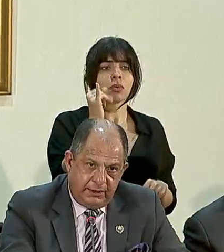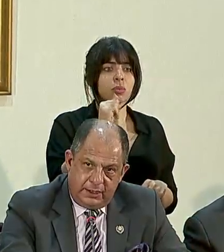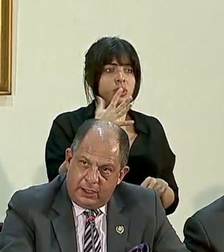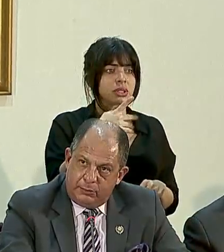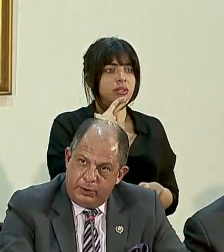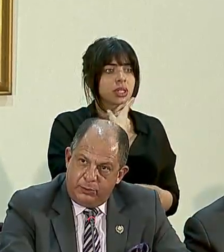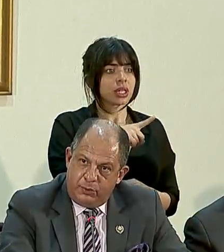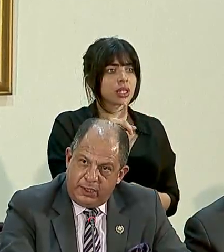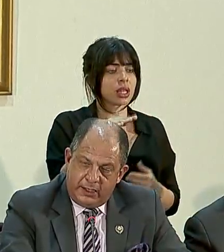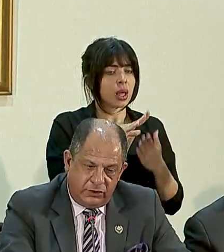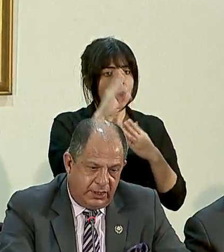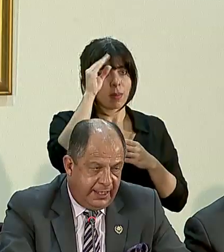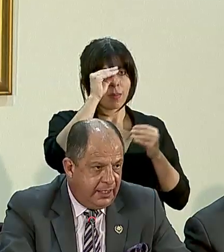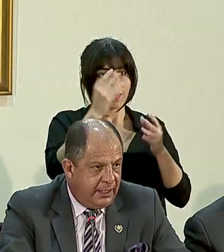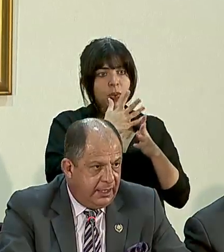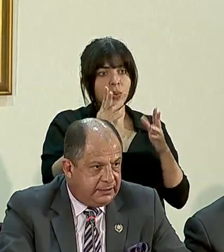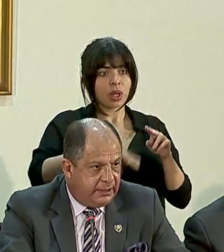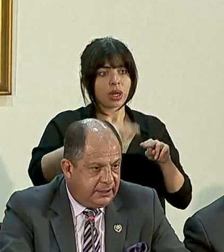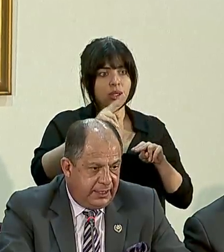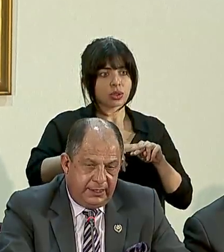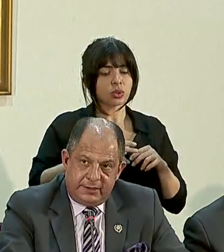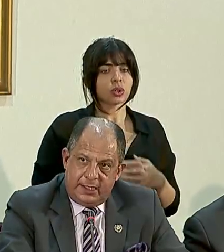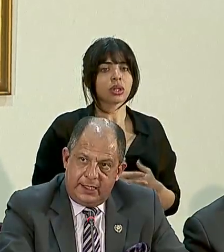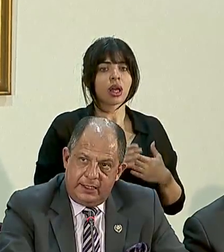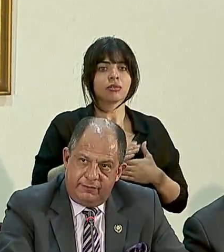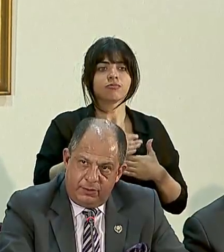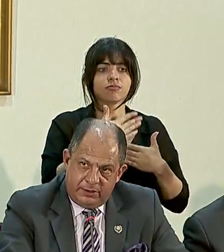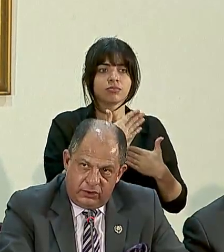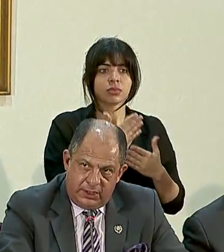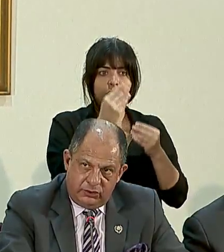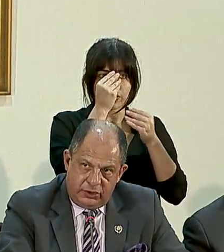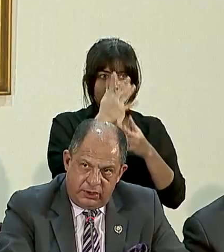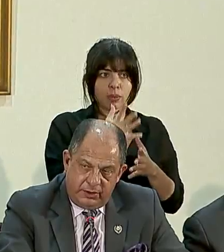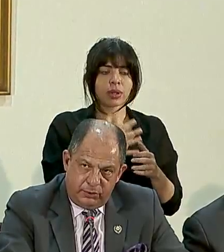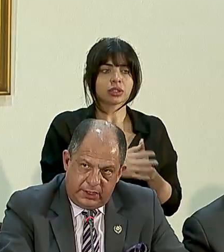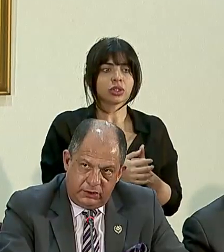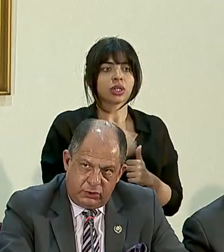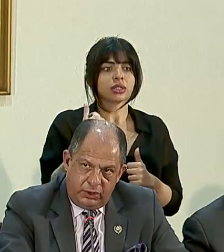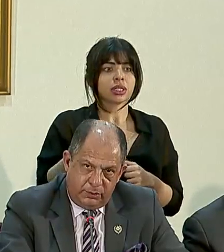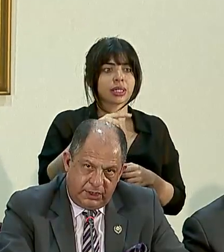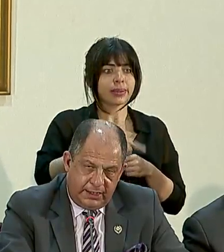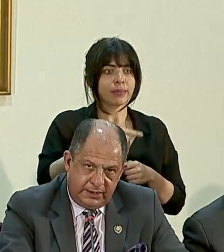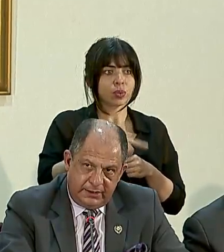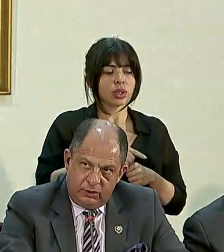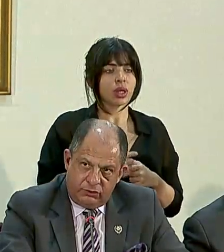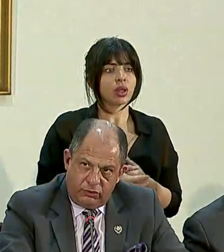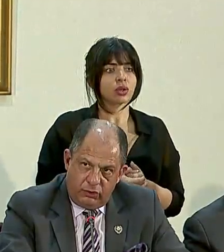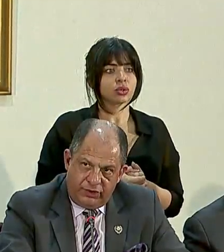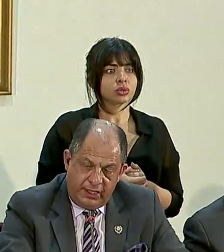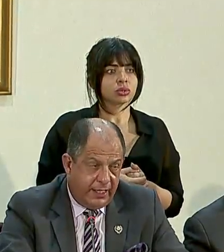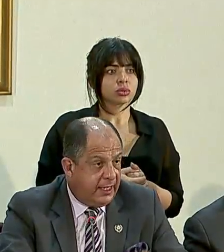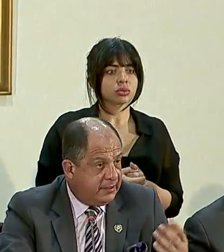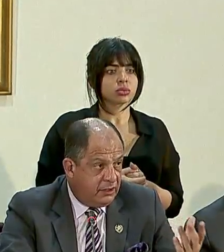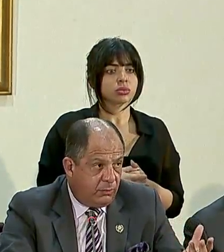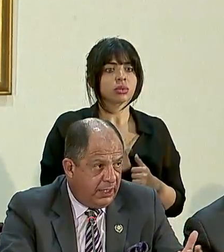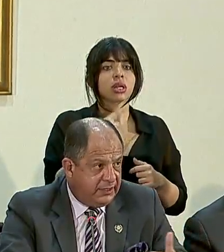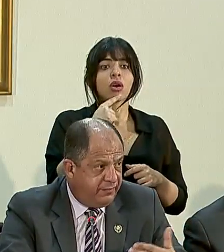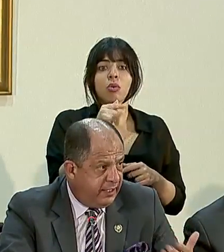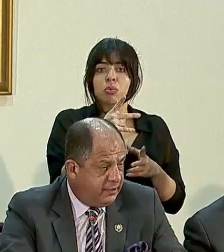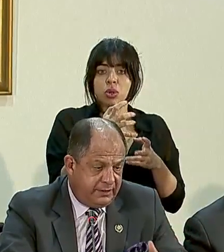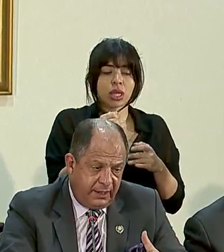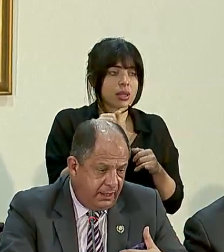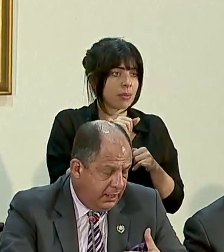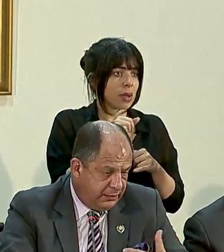hecho aquí ante la opinión pública nacional, extender esta información a los señores diputados o diputadas que así lo requieran, así como